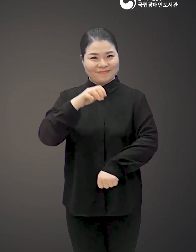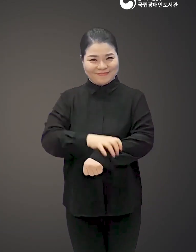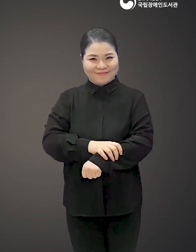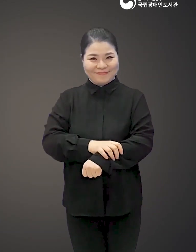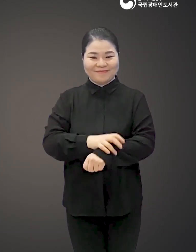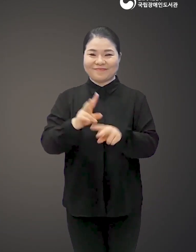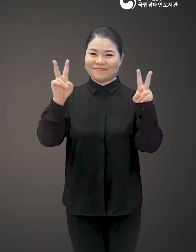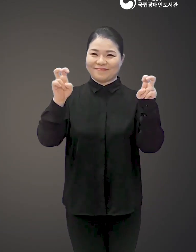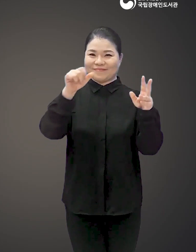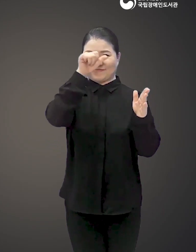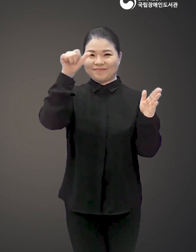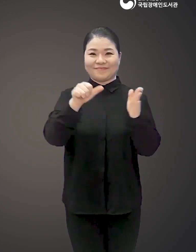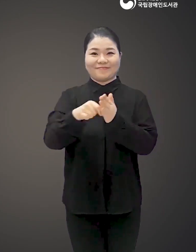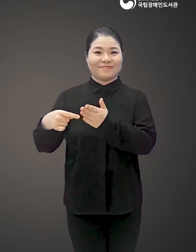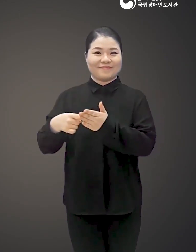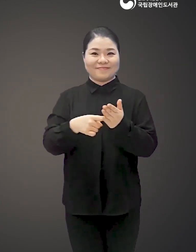지혜.